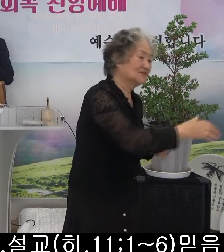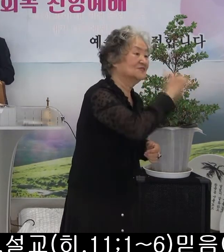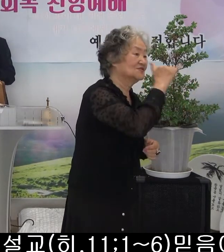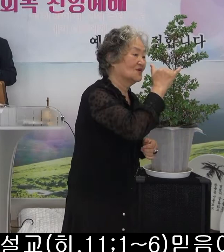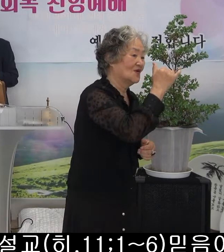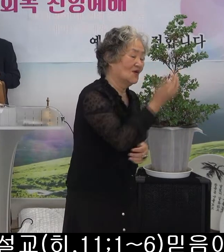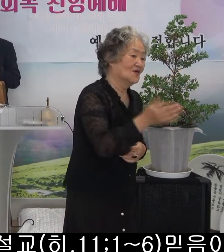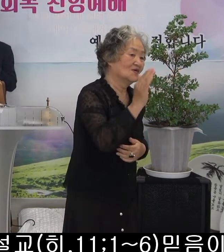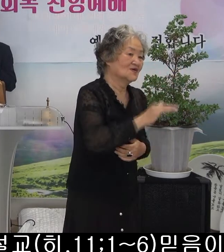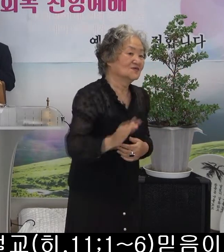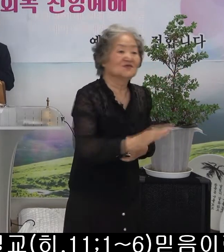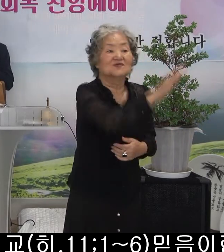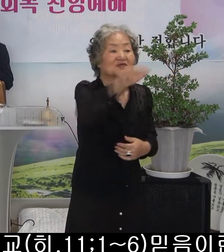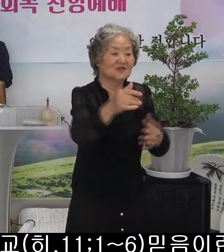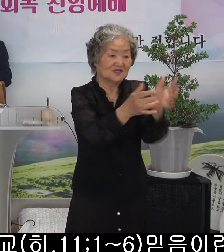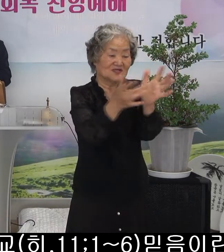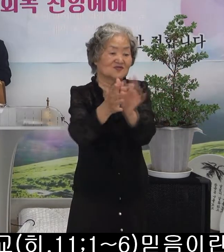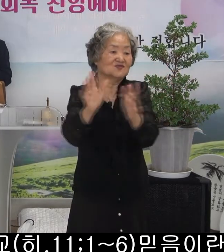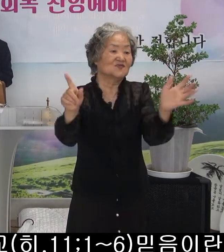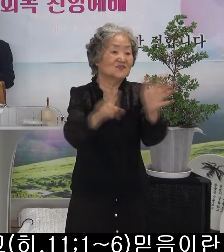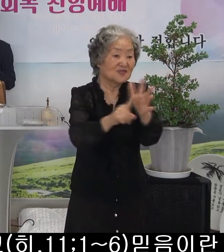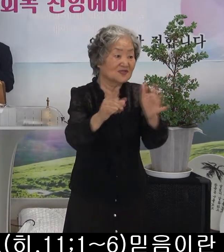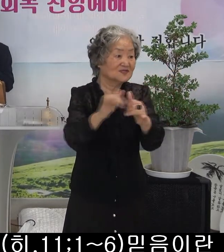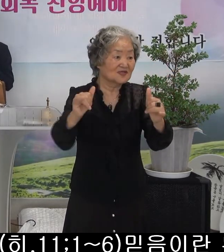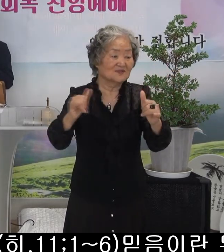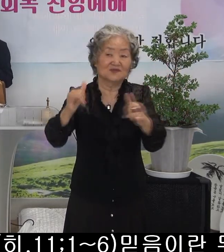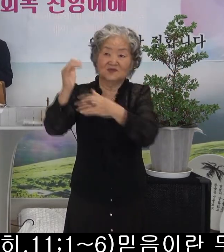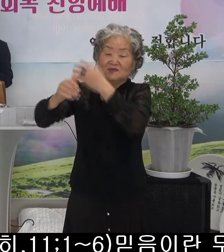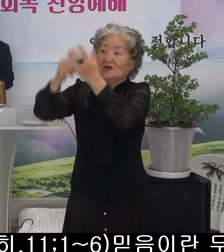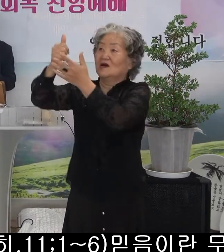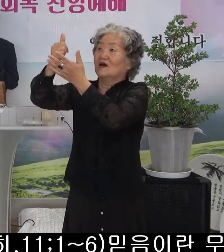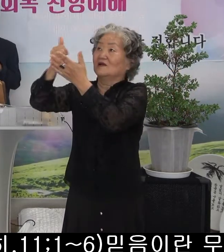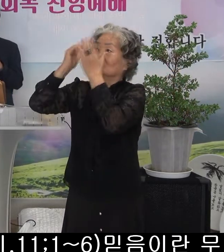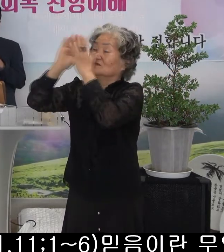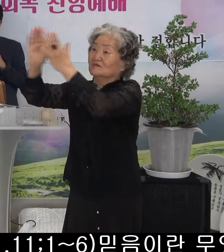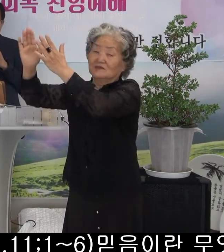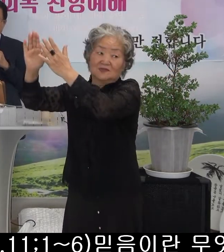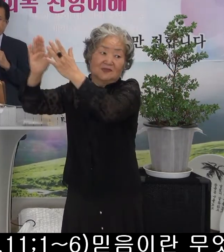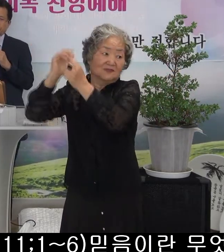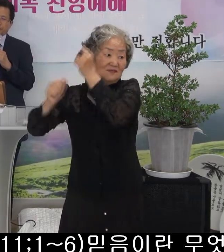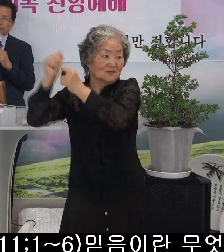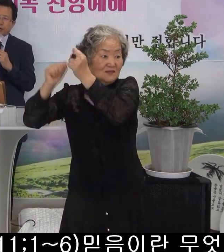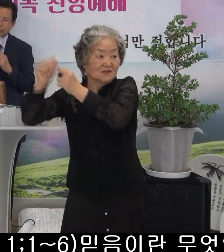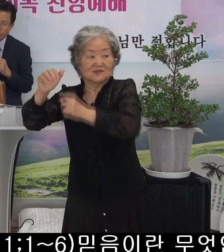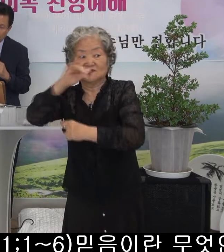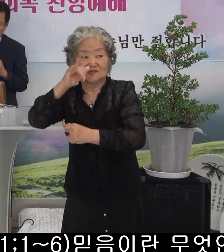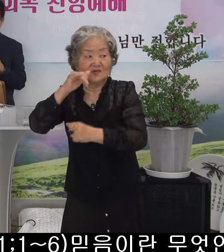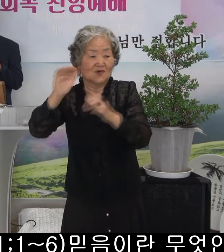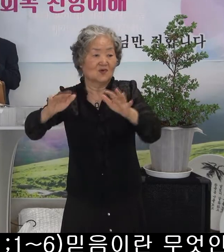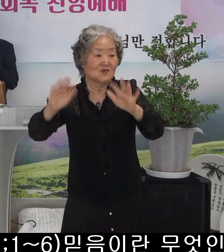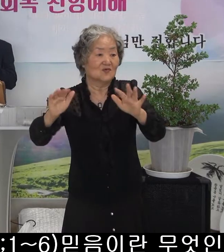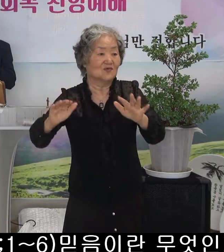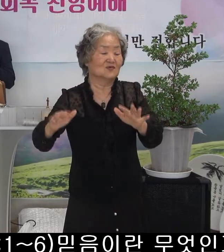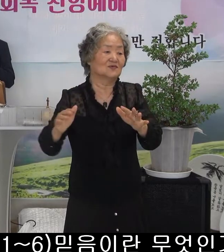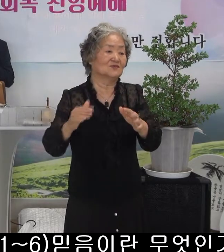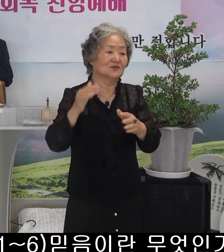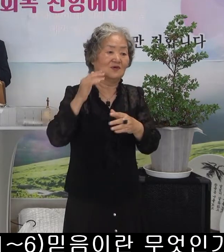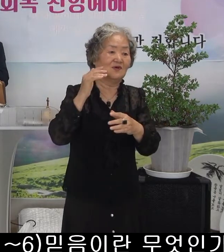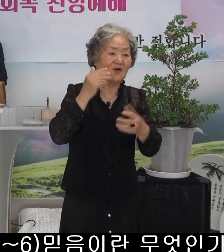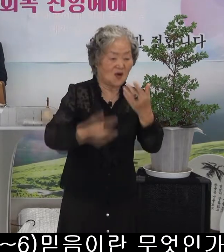정말 하나님의 말씀에 순종했어요. 오늘도 이 예배 자리에서 하나님께 영광을 드리기 위해서 이렇게 바쁜 와중에서도